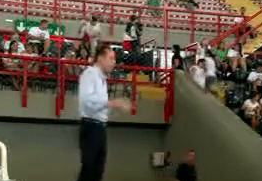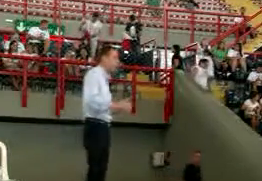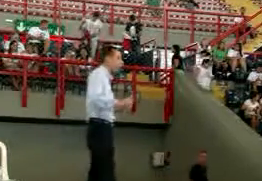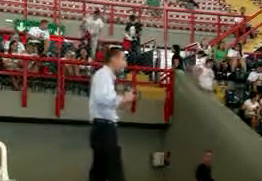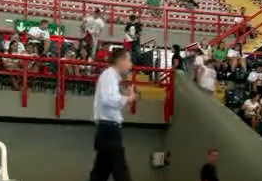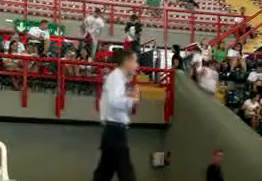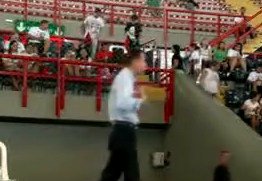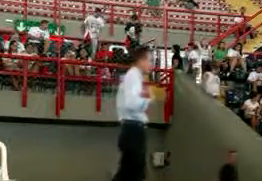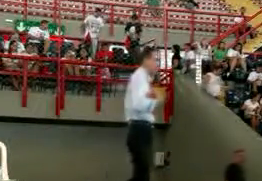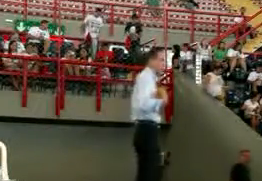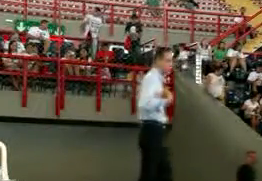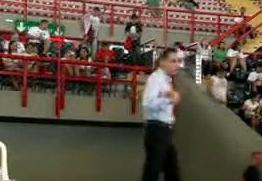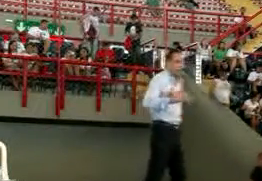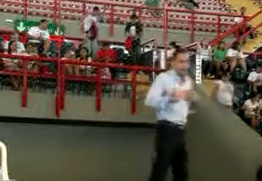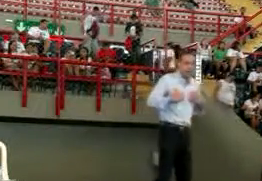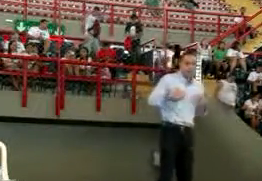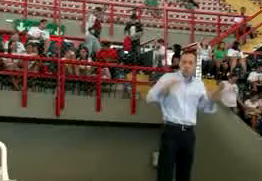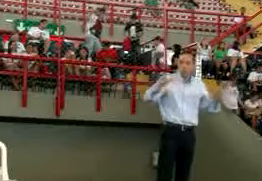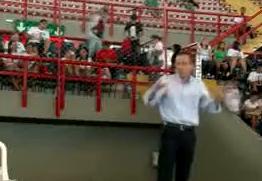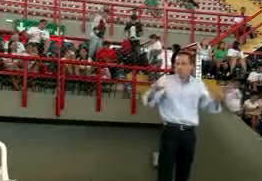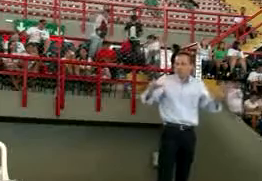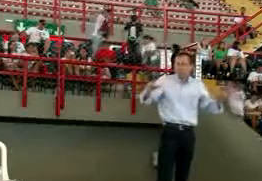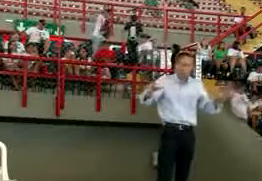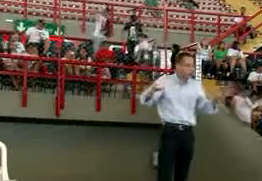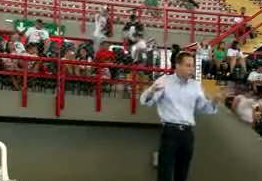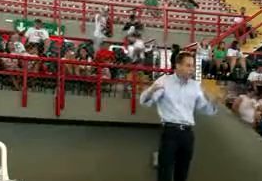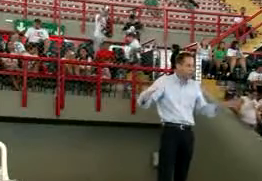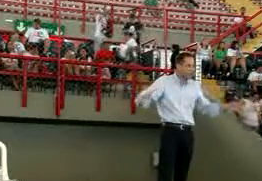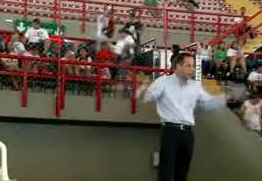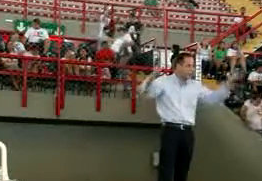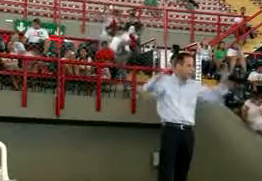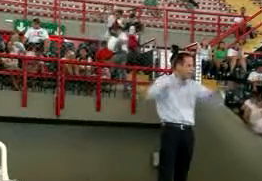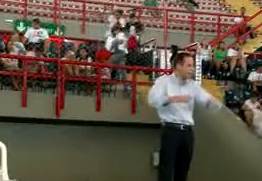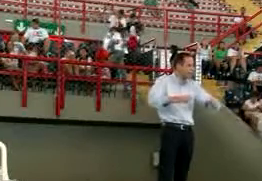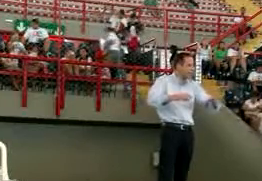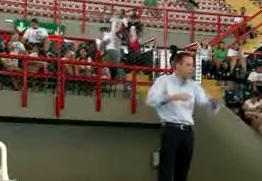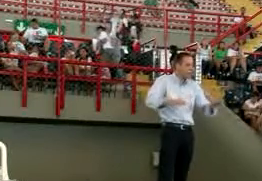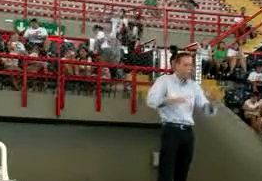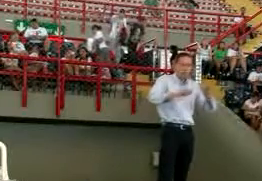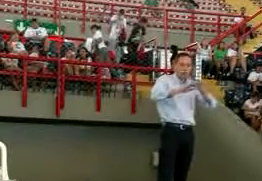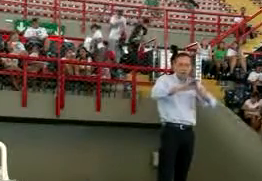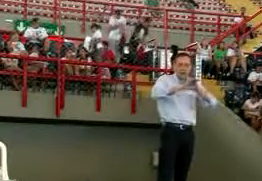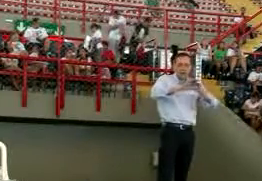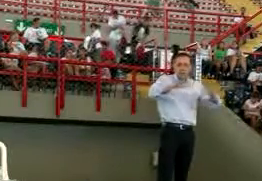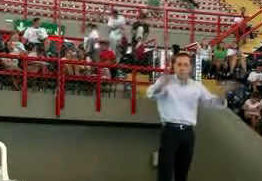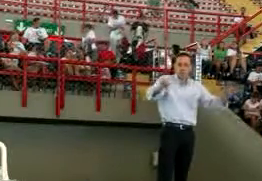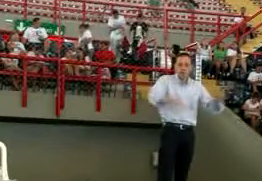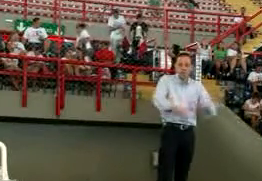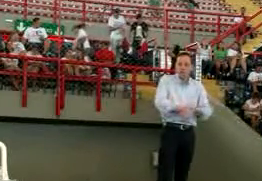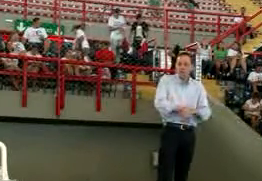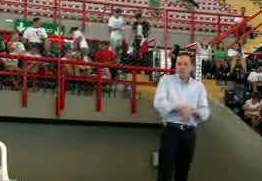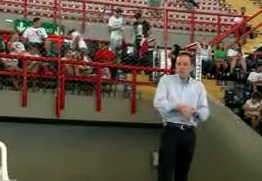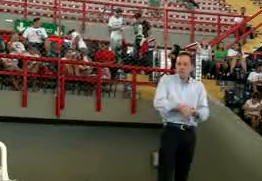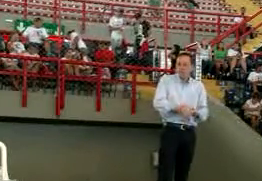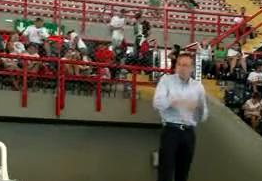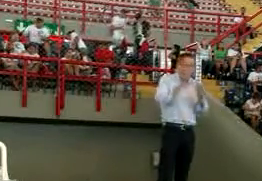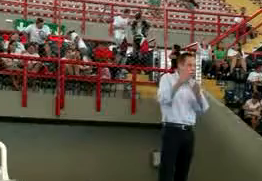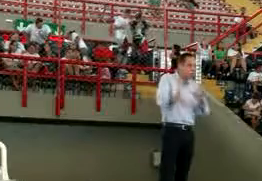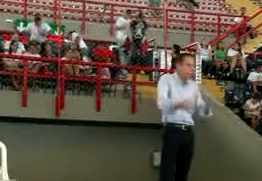fora da nossa realidade. Era como se nós fôssemos aqui em Fortaleza, todos falássemos